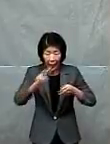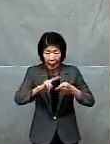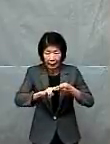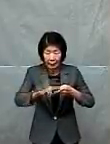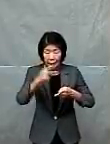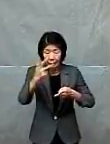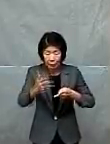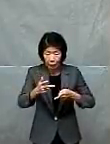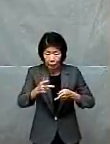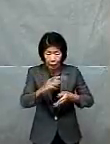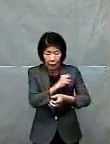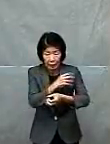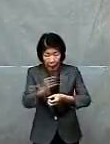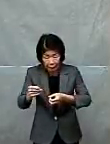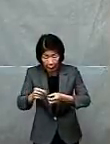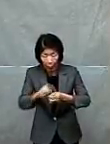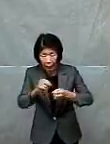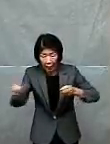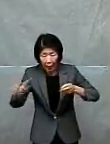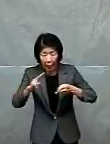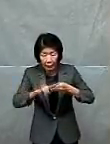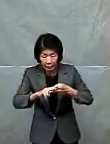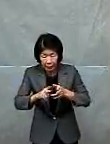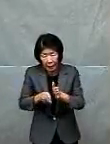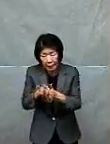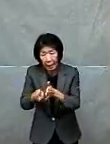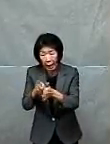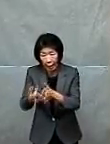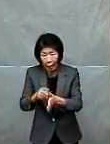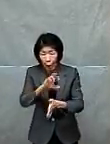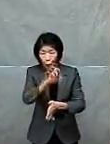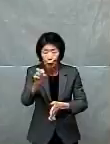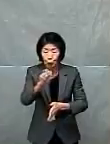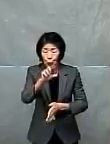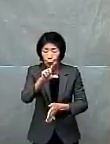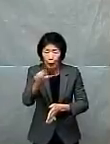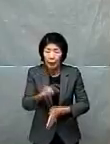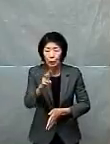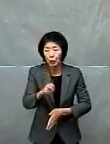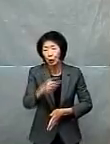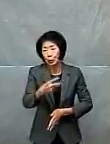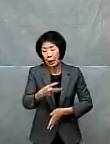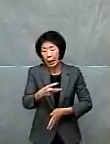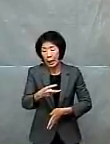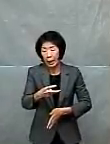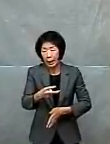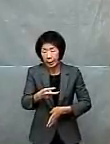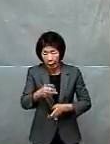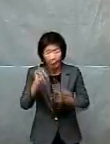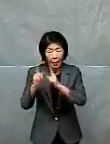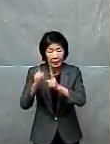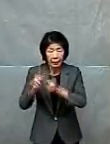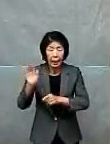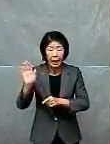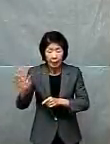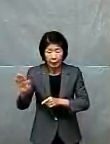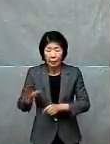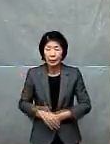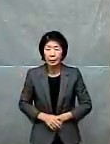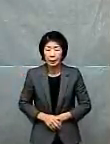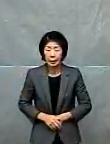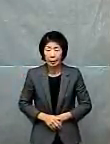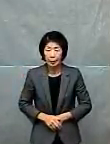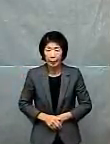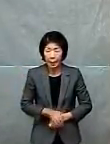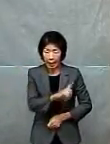ラワー長井線ですが10月23日にフラワー長井線祭りが開催されます。